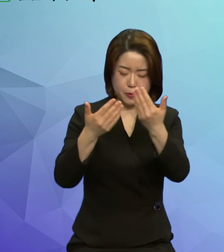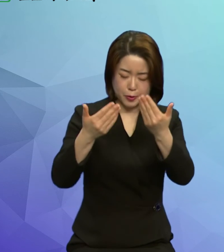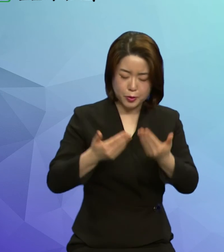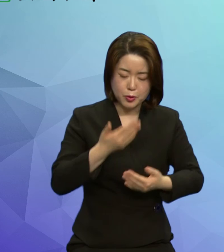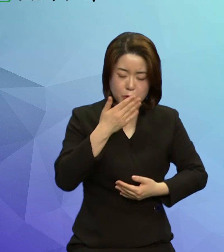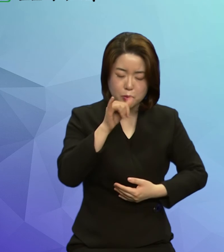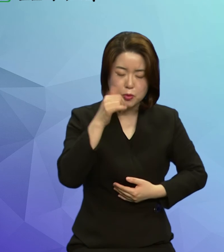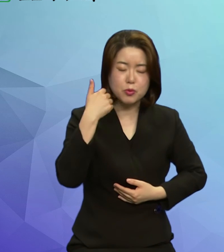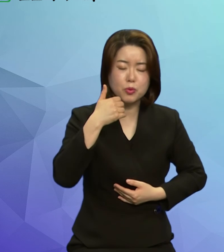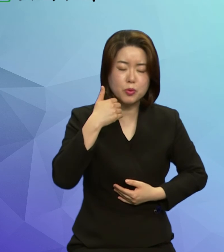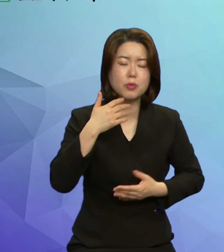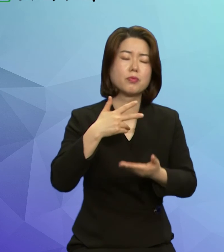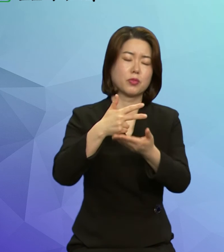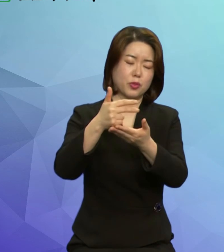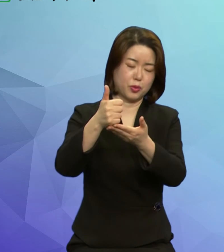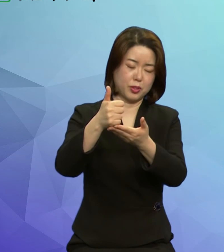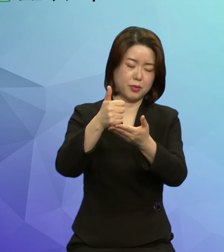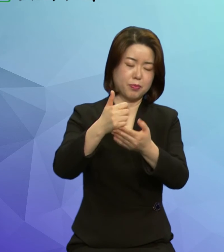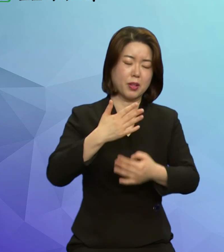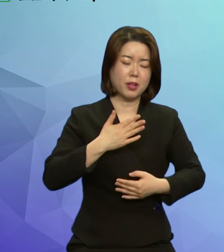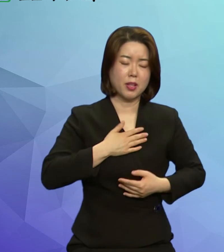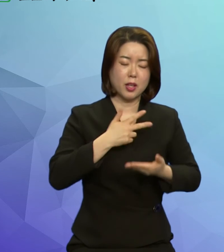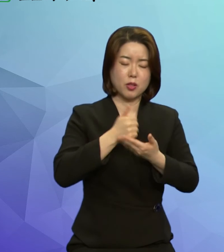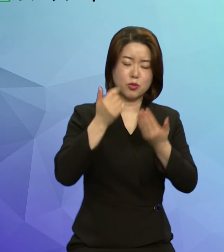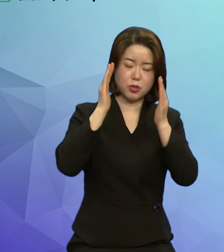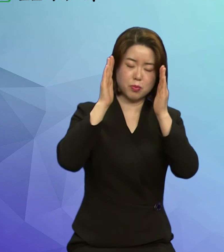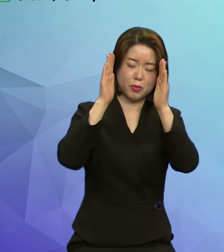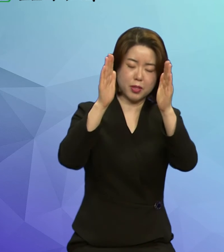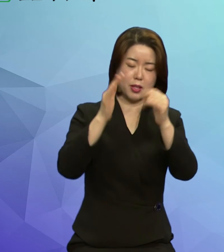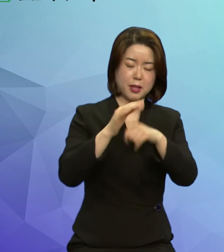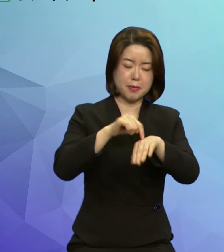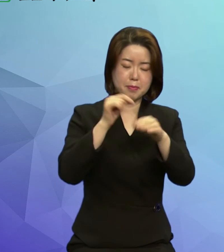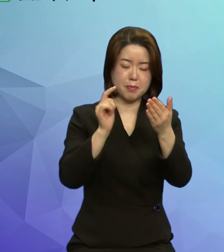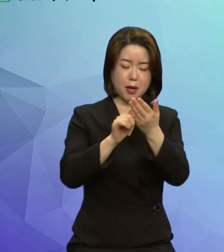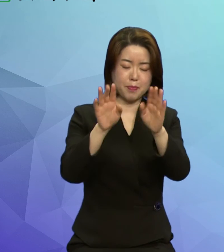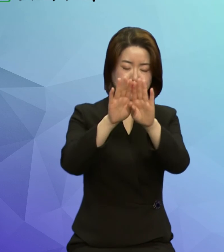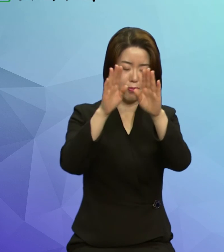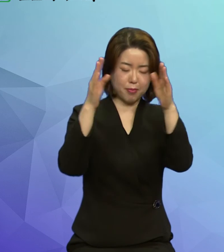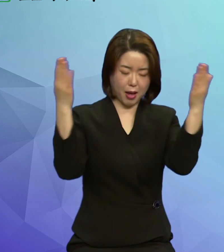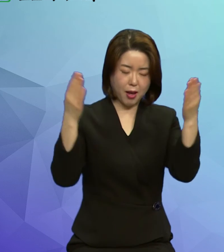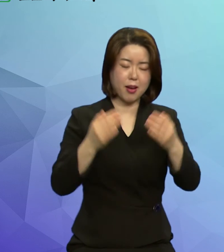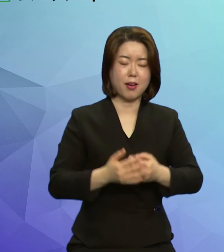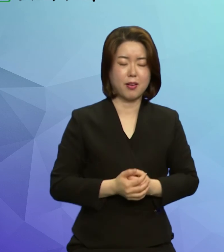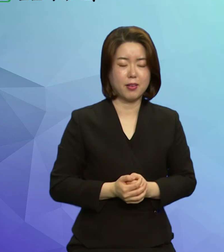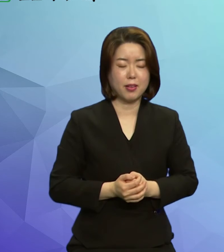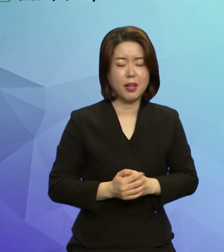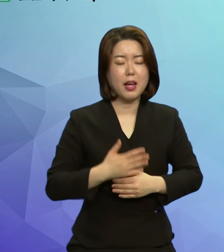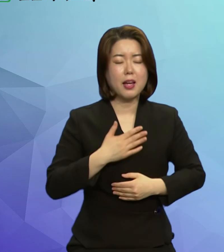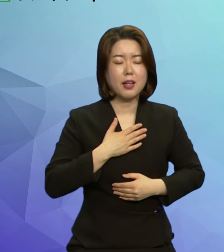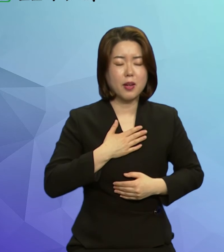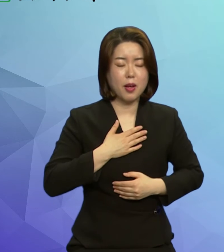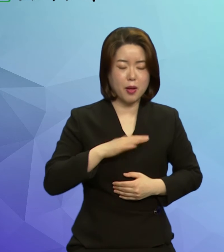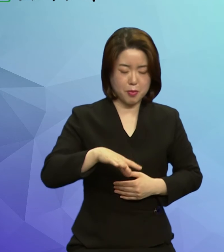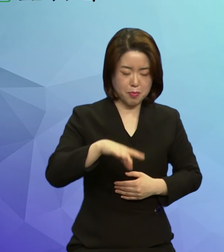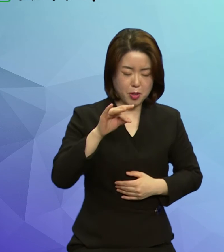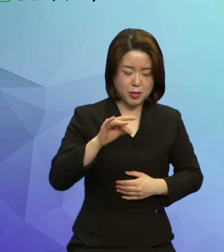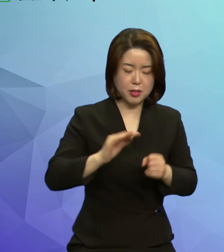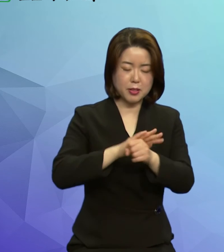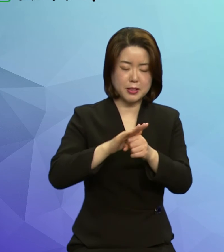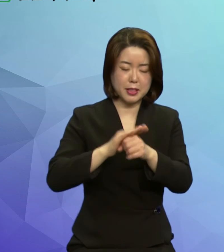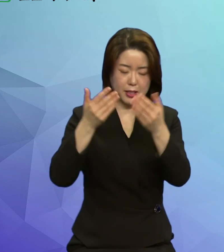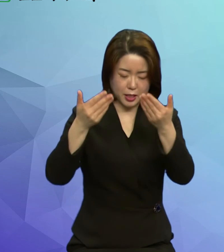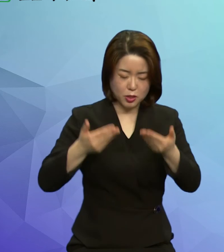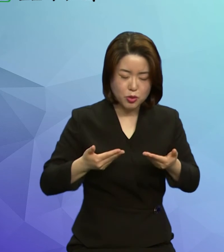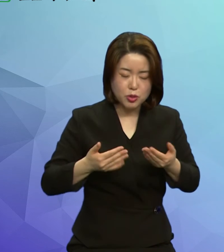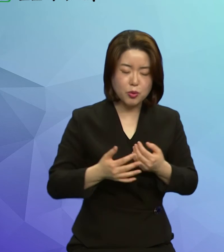분도 주님이십니다. 우리가 주님을 향하여 이 시간에 마음을 활짝 엽니다. 우리를 먼저